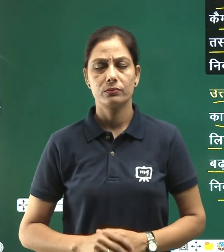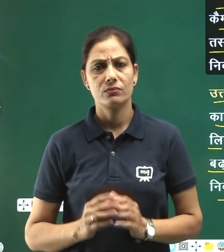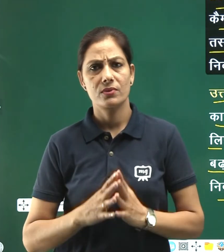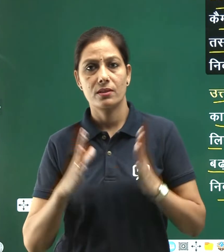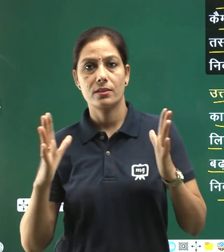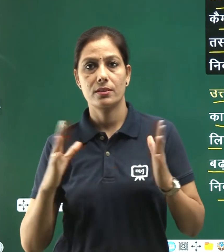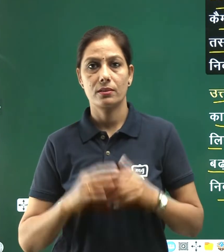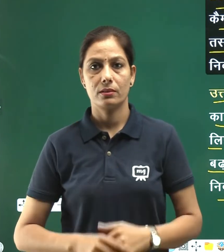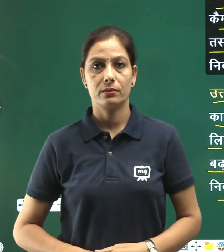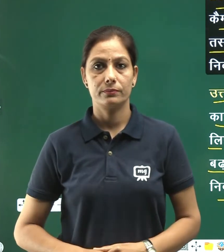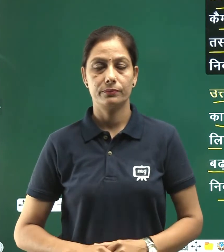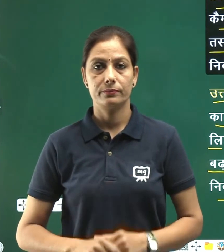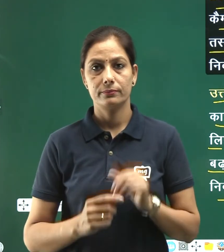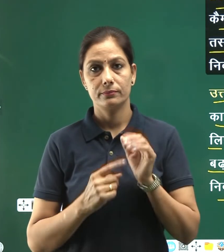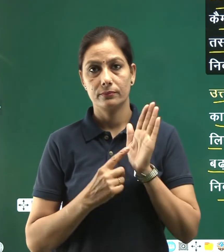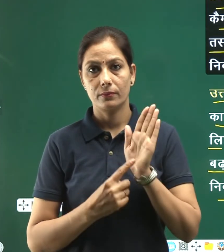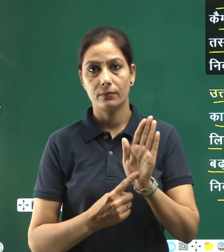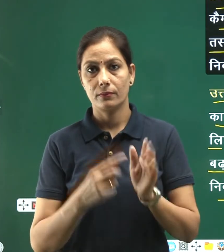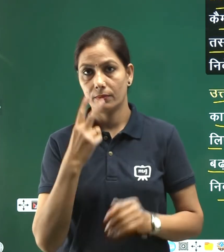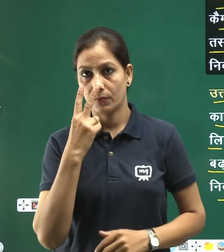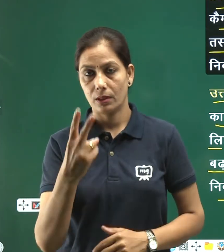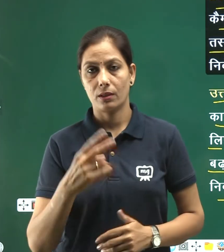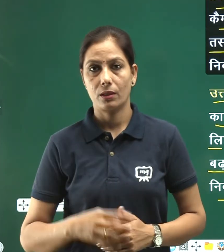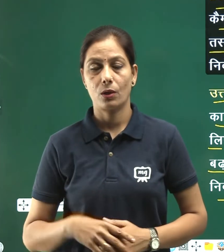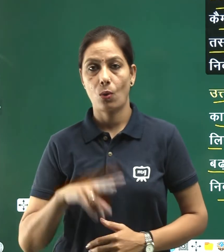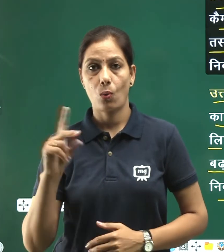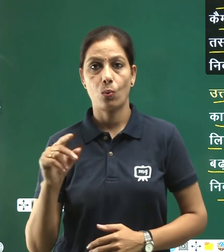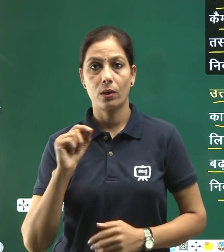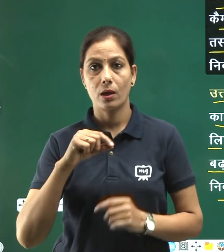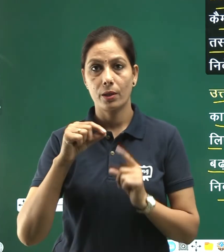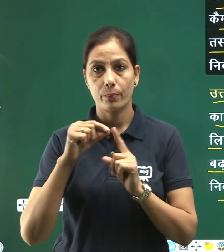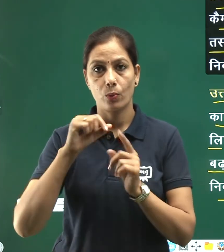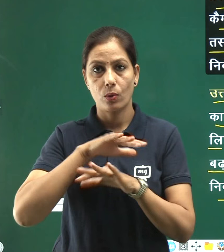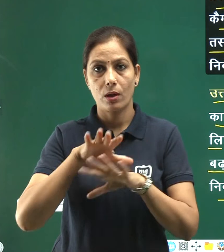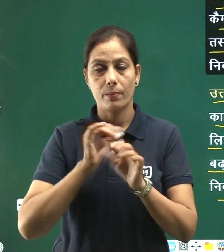ज्यादा से ज्यादा देखें और उनका कार्यक्रम